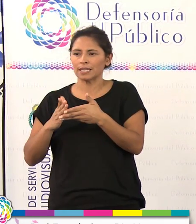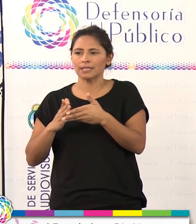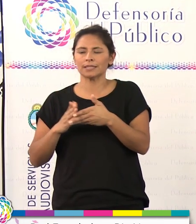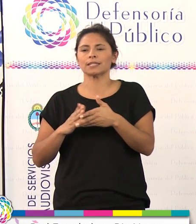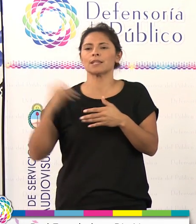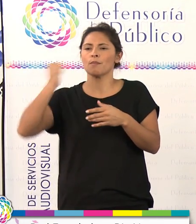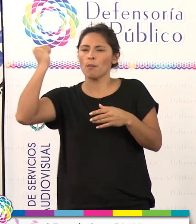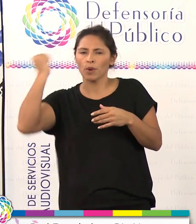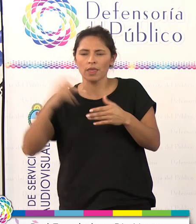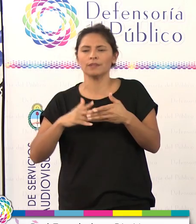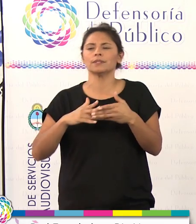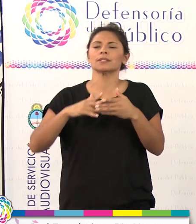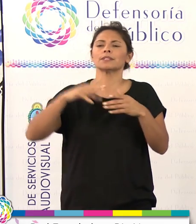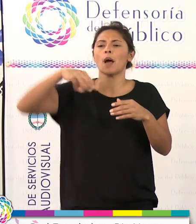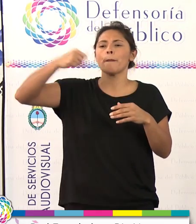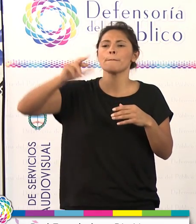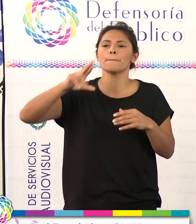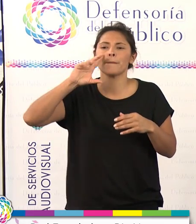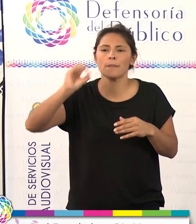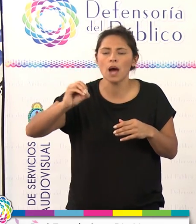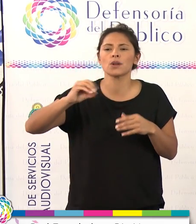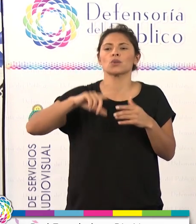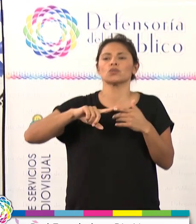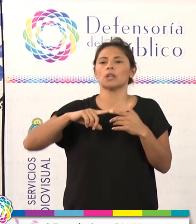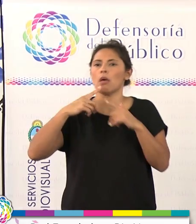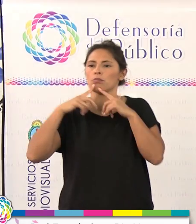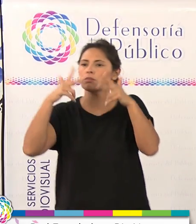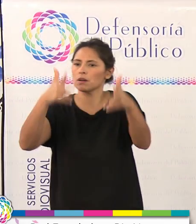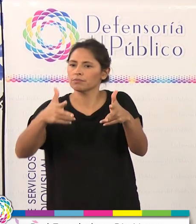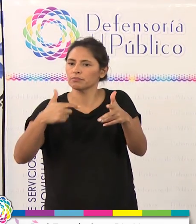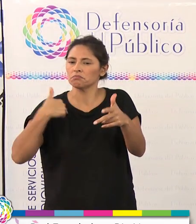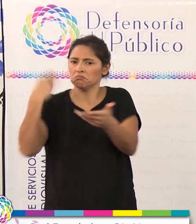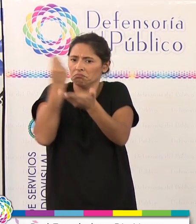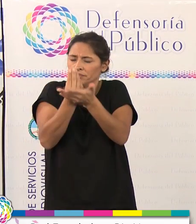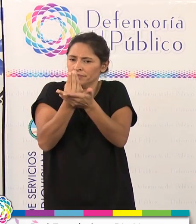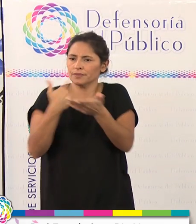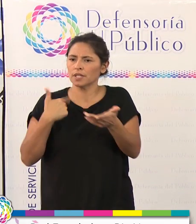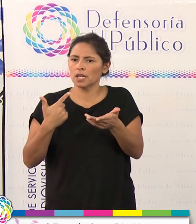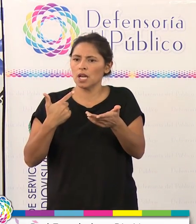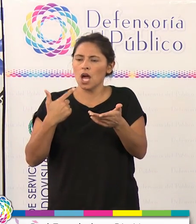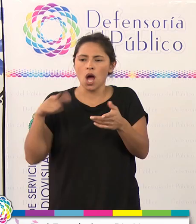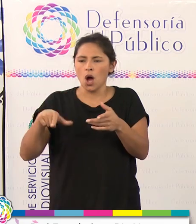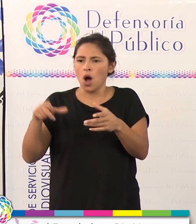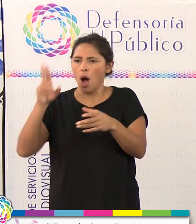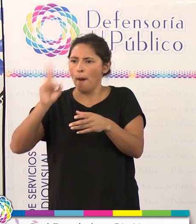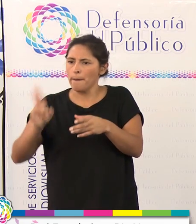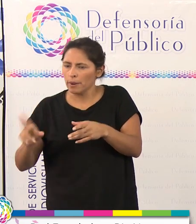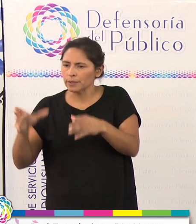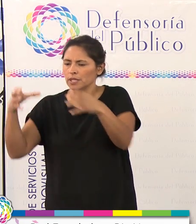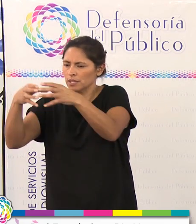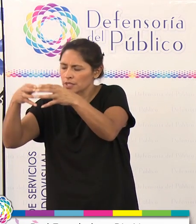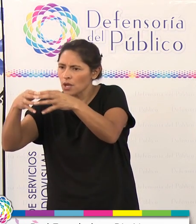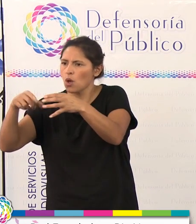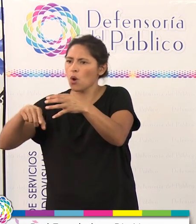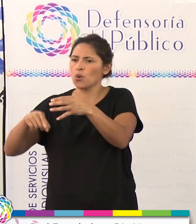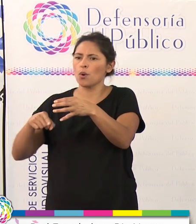Altuna, y ha hecho declaraciones, ni bien asumió su discurso de asunción, de que no se va a permitir que se vulneren